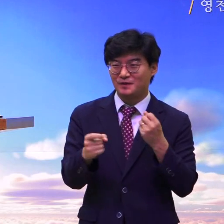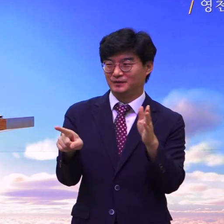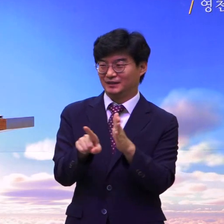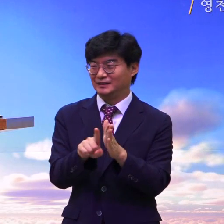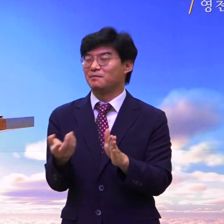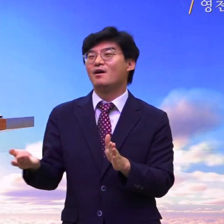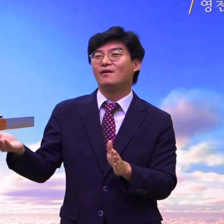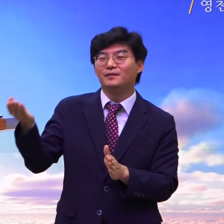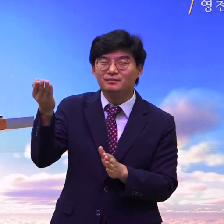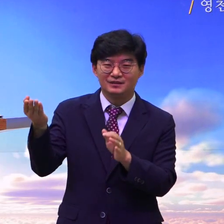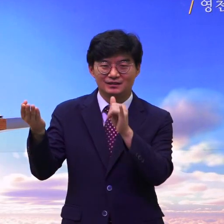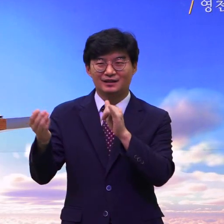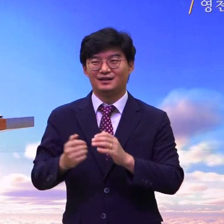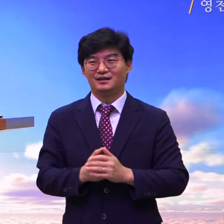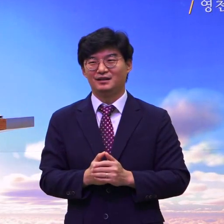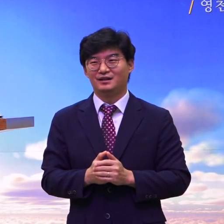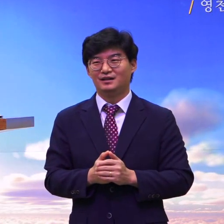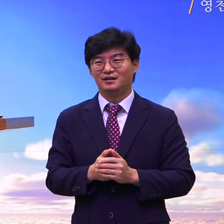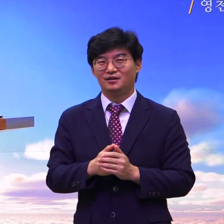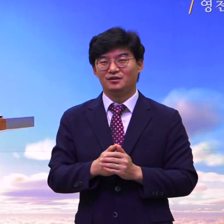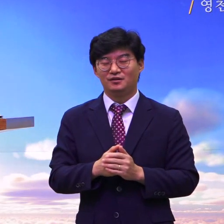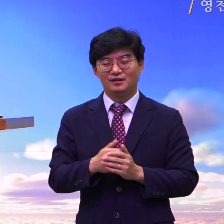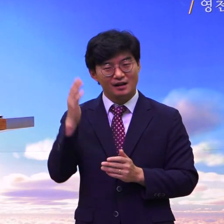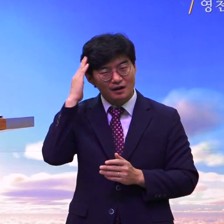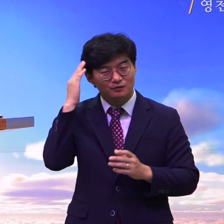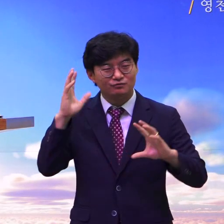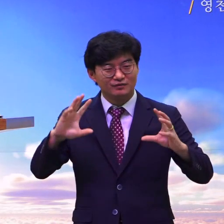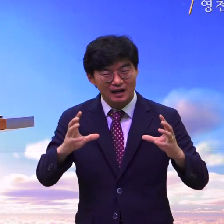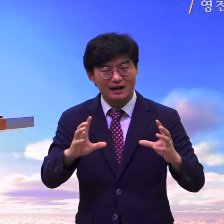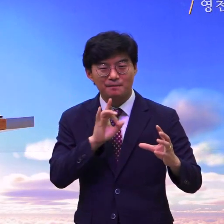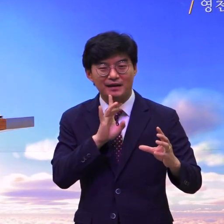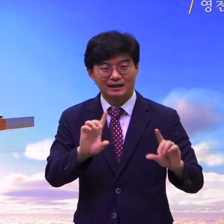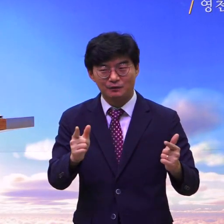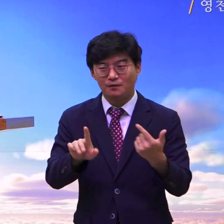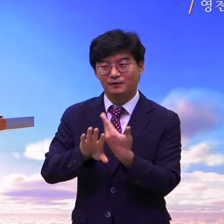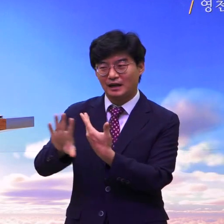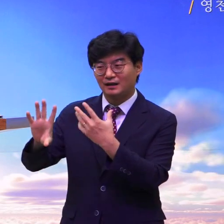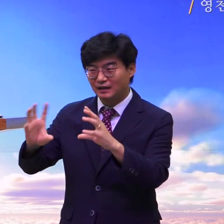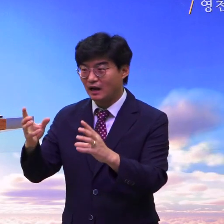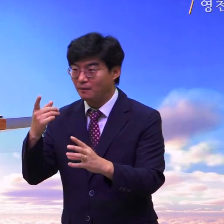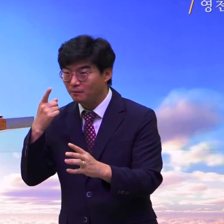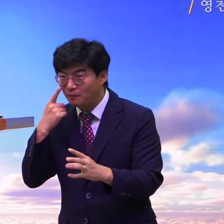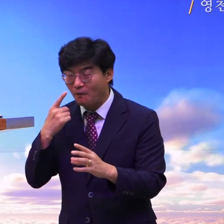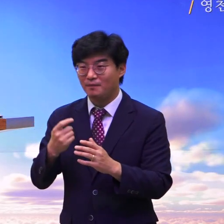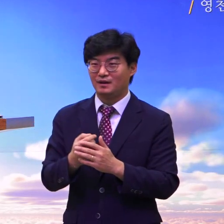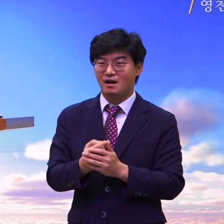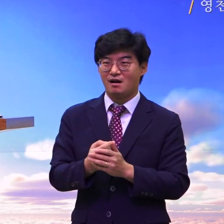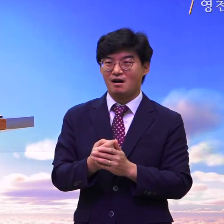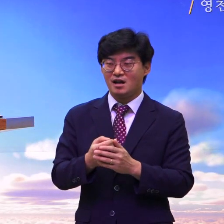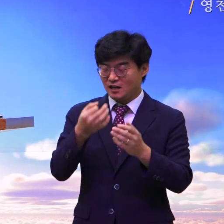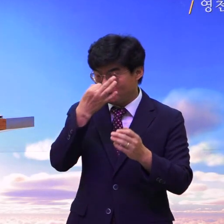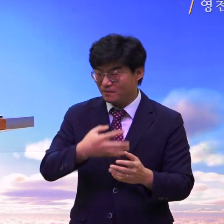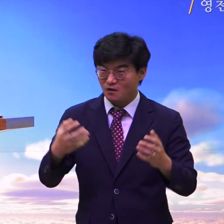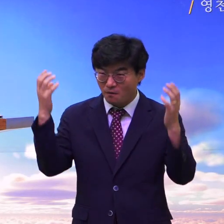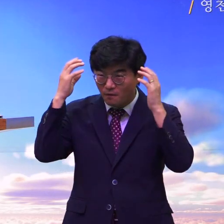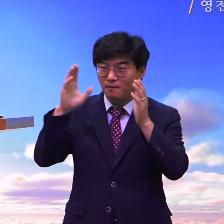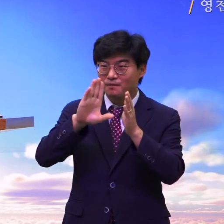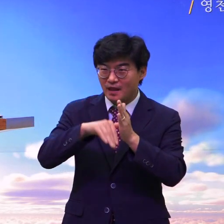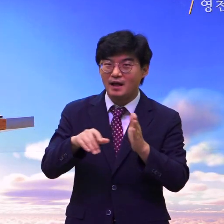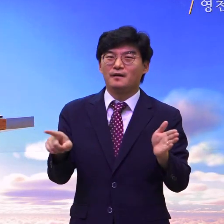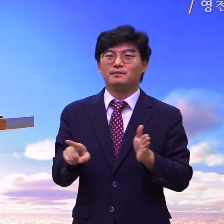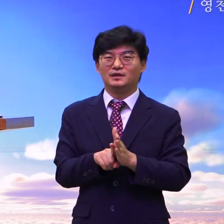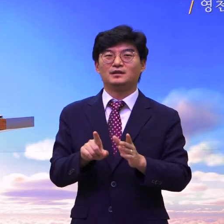있습니다. 이것은 우리나라 안에뿐 아니라 해외의 선교 현장에서 그런 일이 많이 있습니다. 어쩌면 해외에 더 많은지도 모르겠어요.